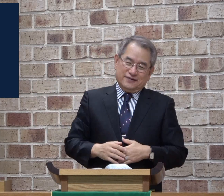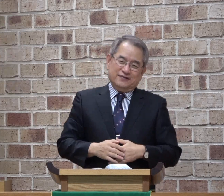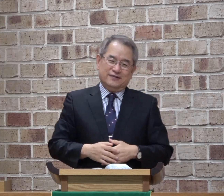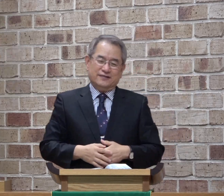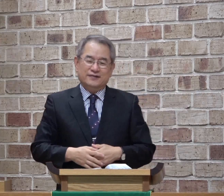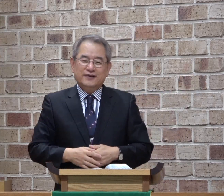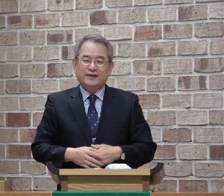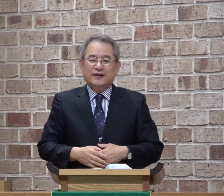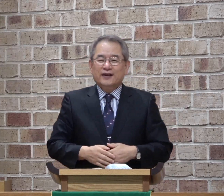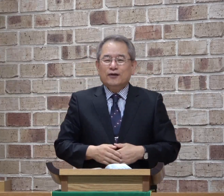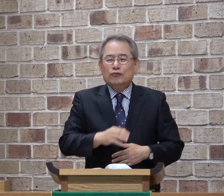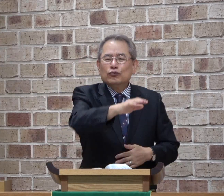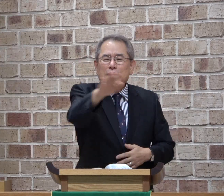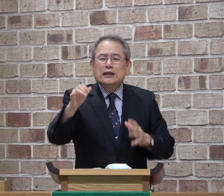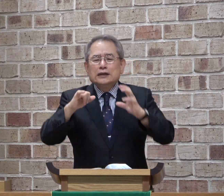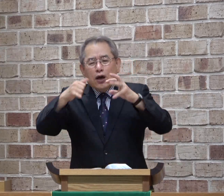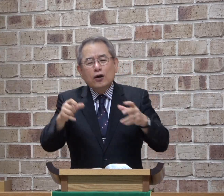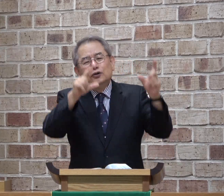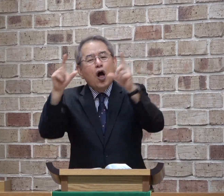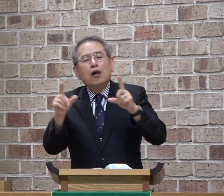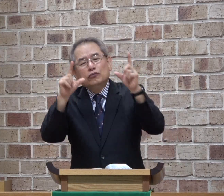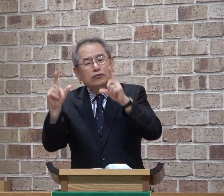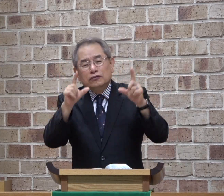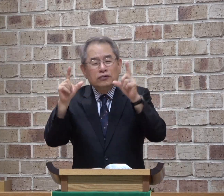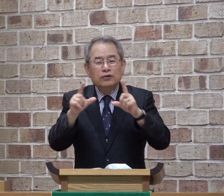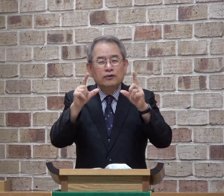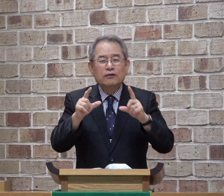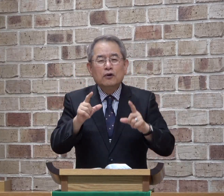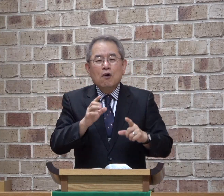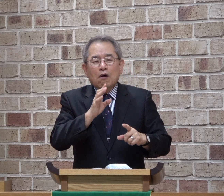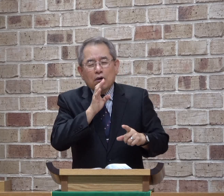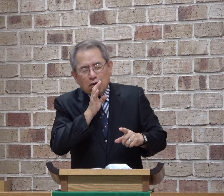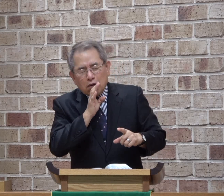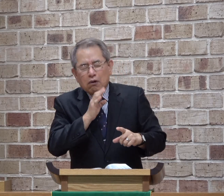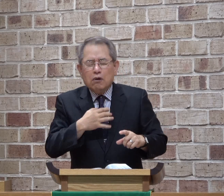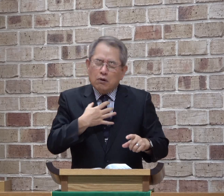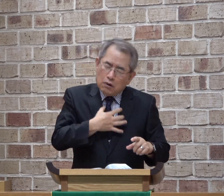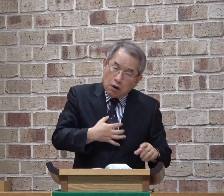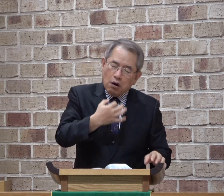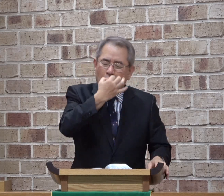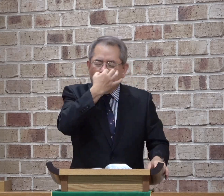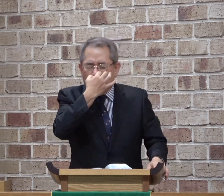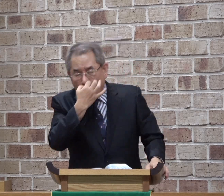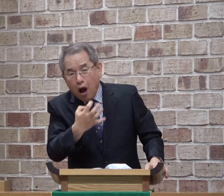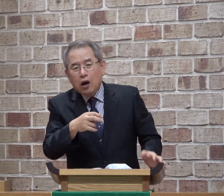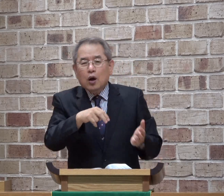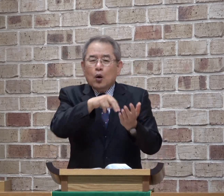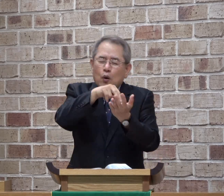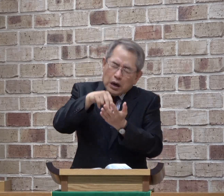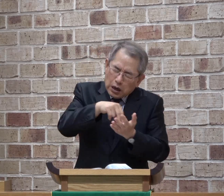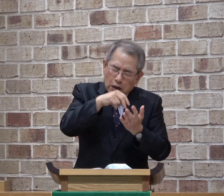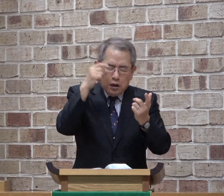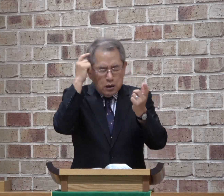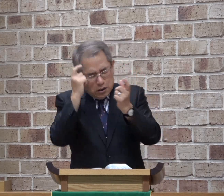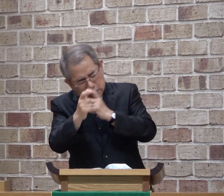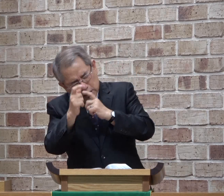우리가 세상에 살면서 괴롭고 힘들고 외롭고